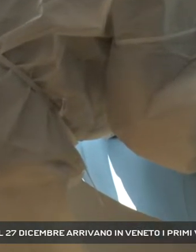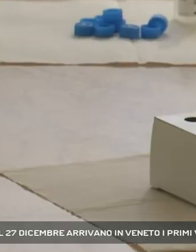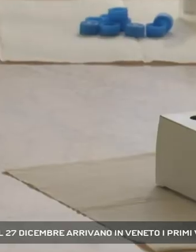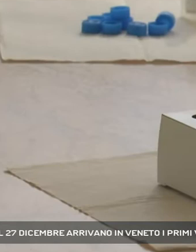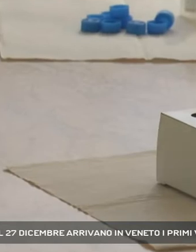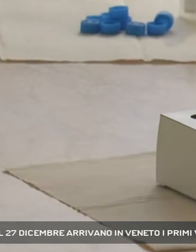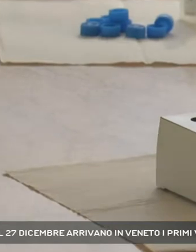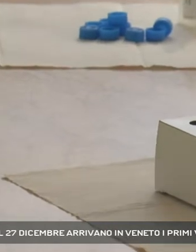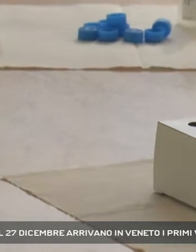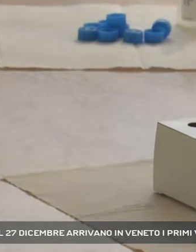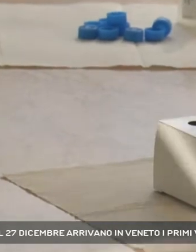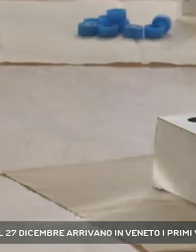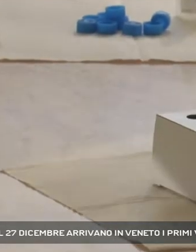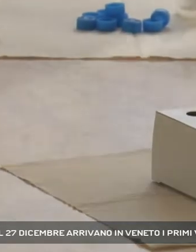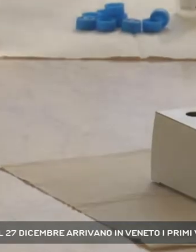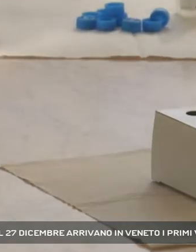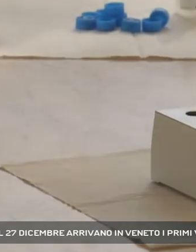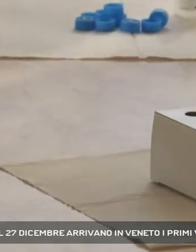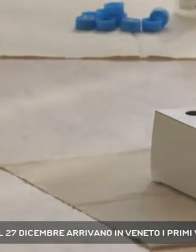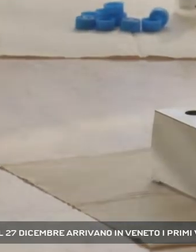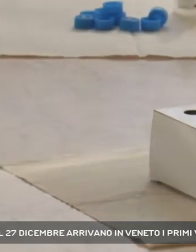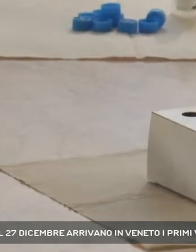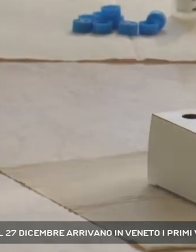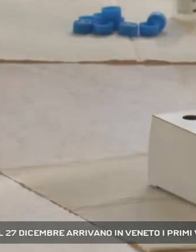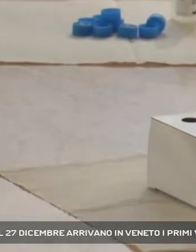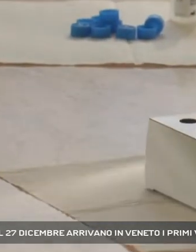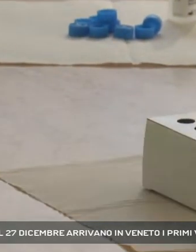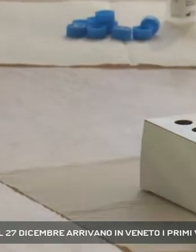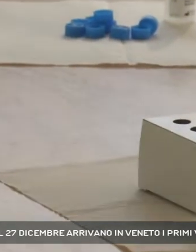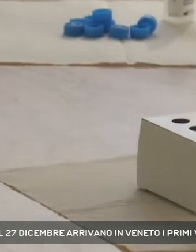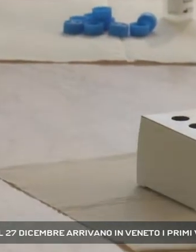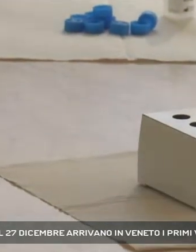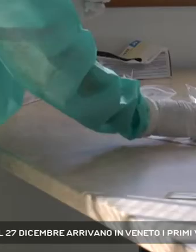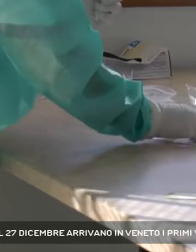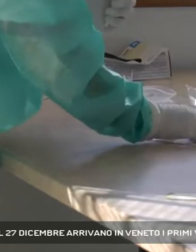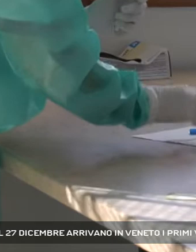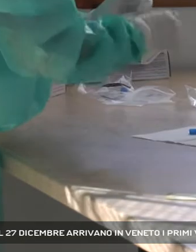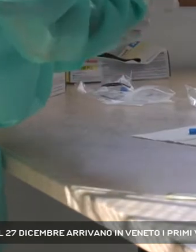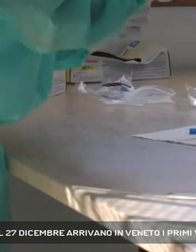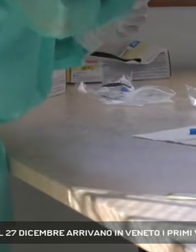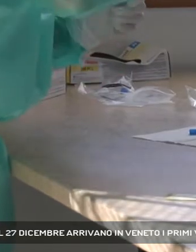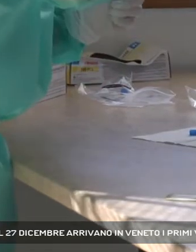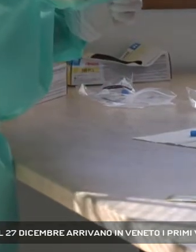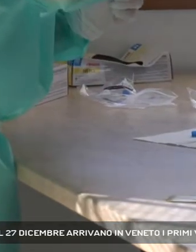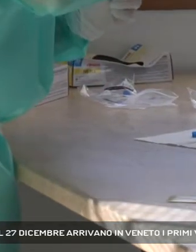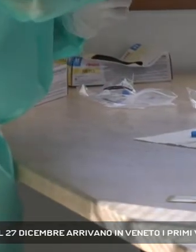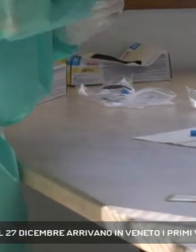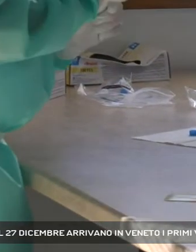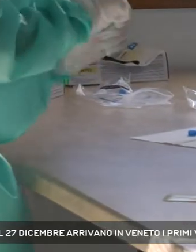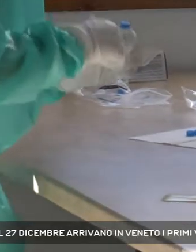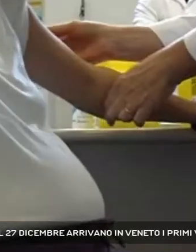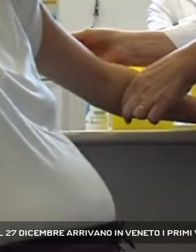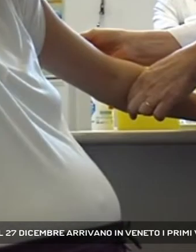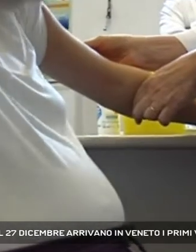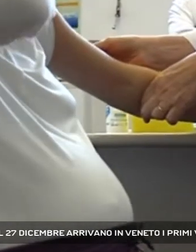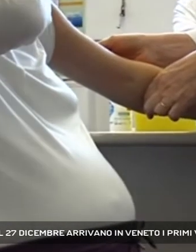21 giorni di distanza. A breve saranno chiarite anche le tempistiche per i quantitativi di vaccini anti-Covid che dalle prossime settimane arriveranno